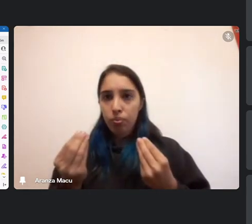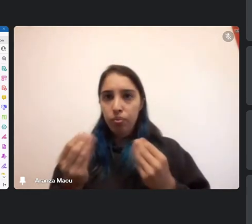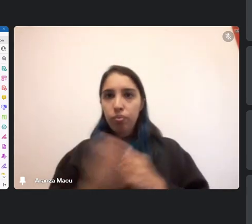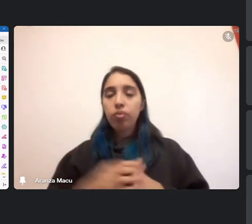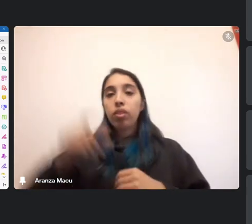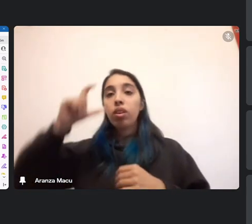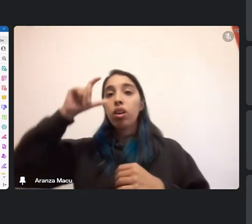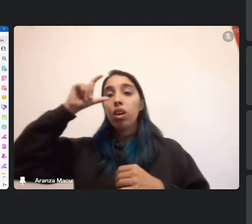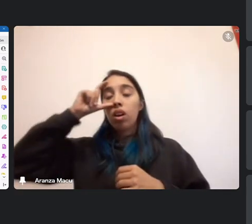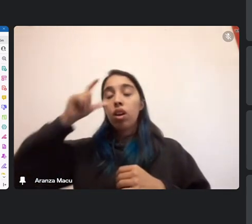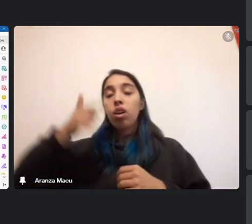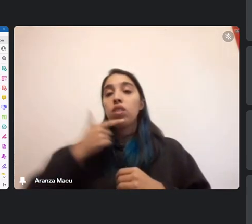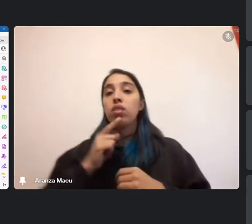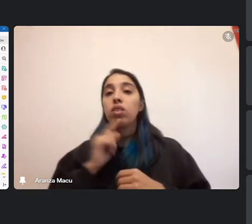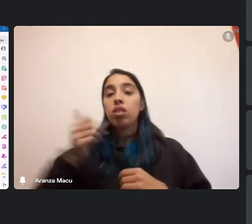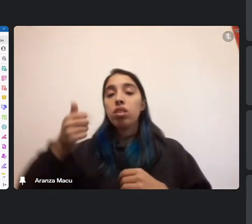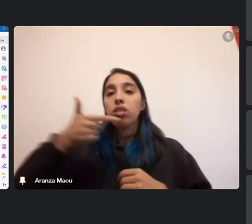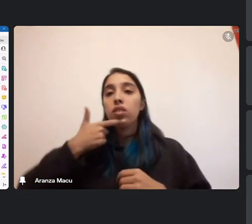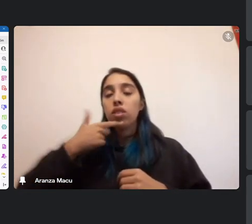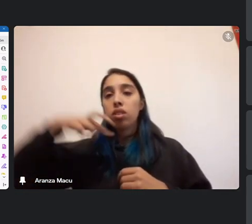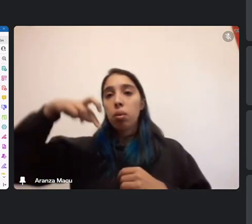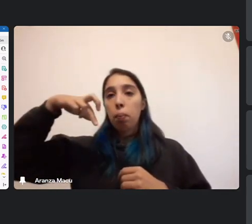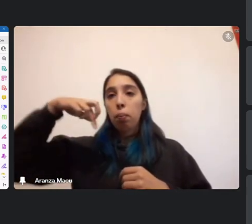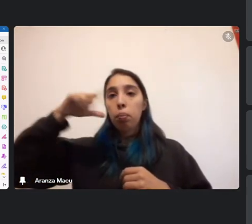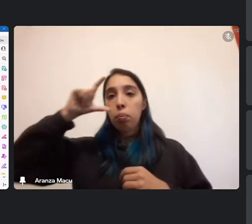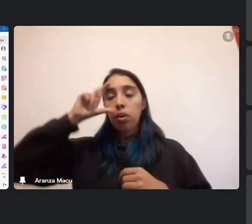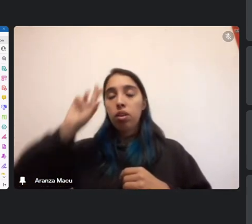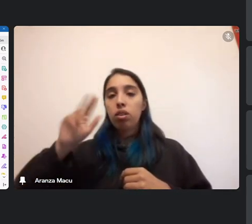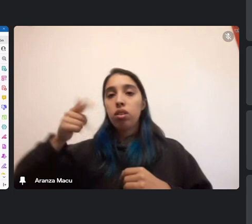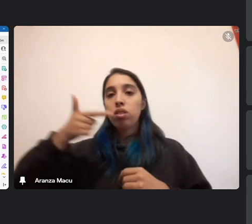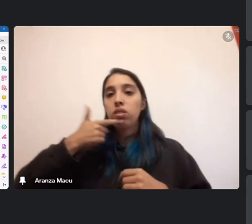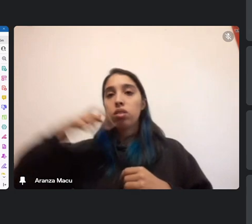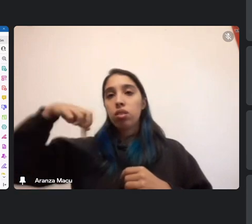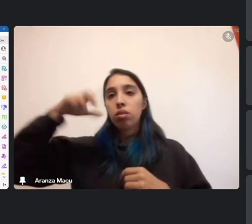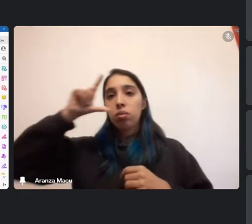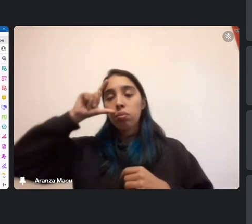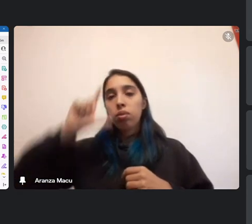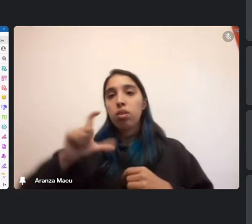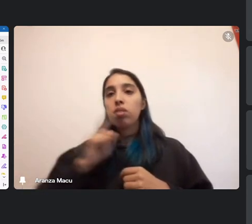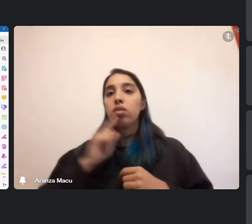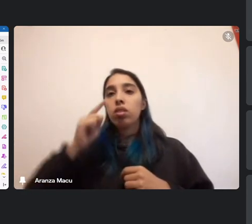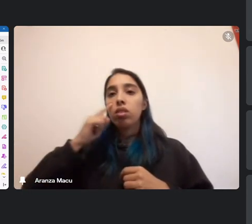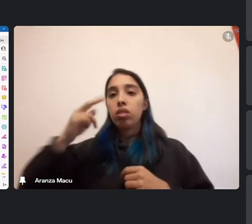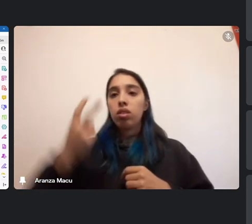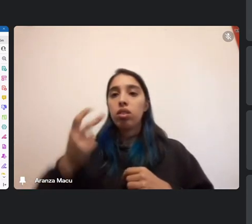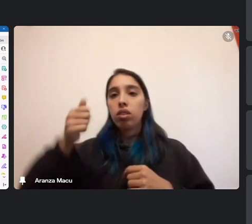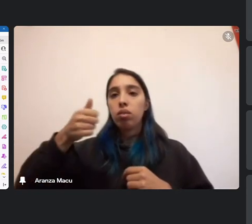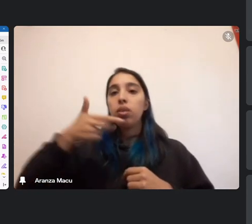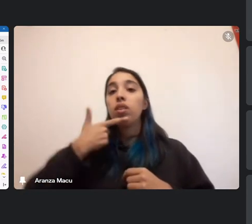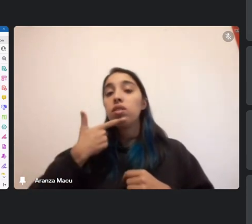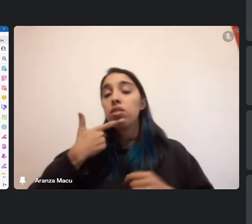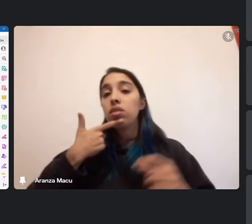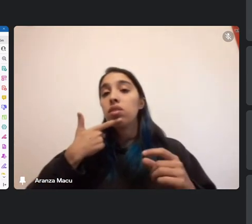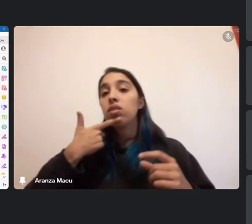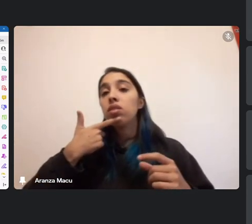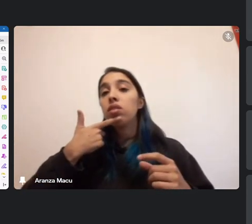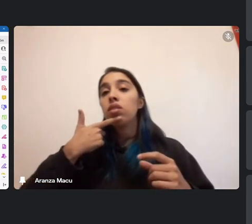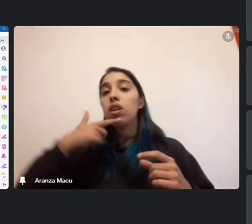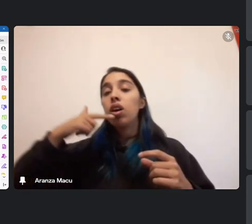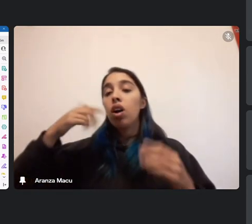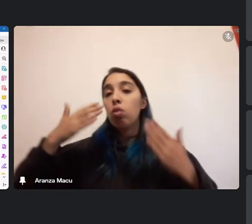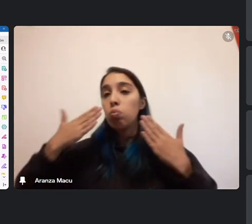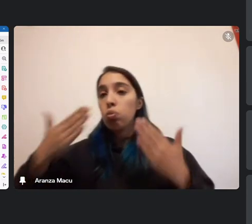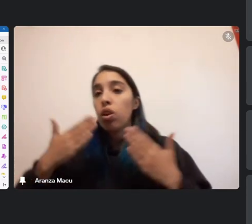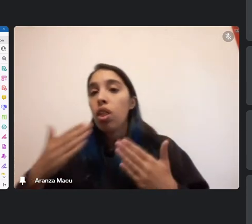Y lead, no me acuerdo. Otra vez la, conducir, escribir. Llevar, guiar. ¿Sí? Acuérdense que leader es